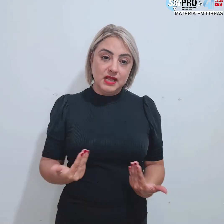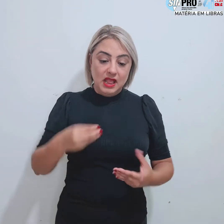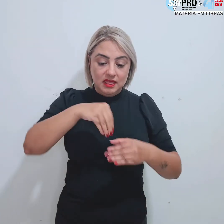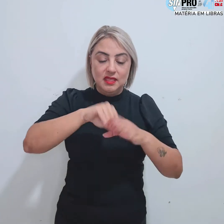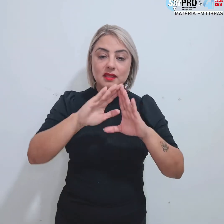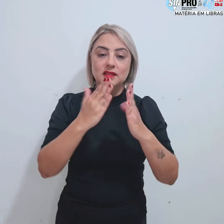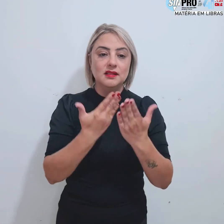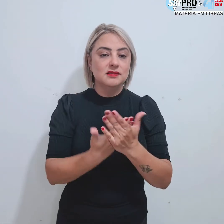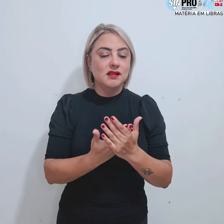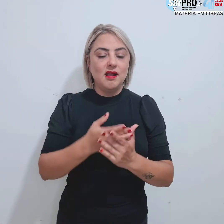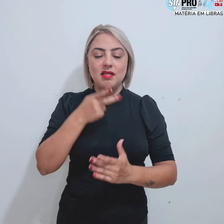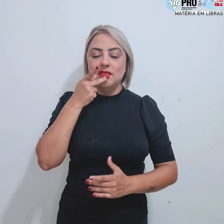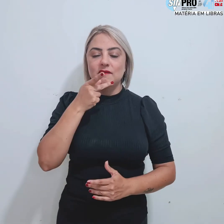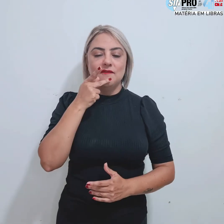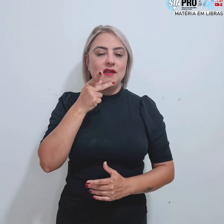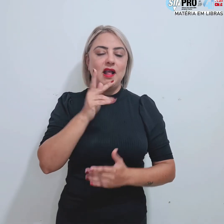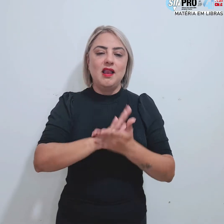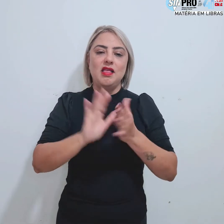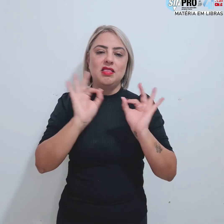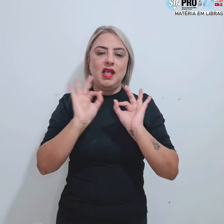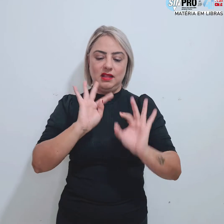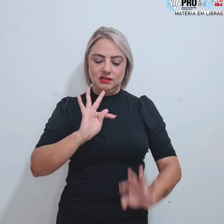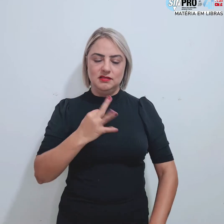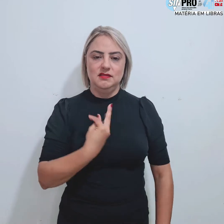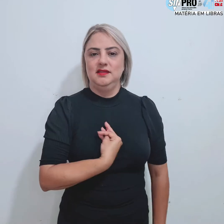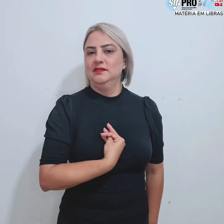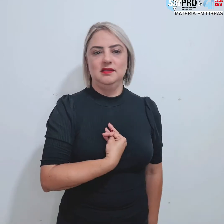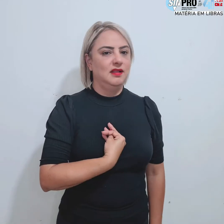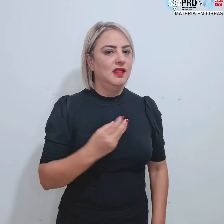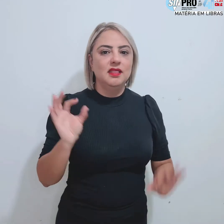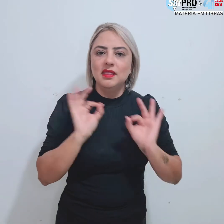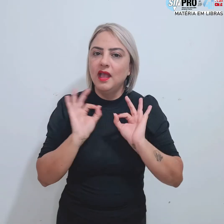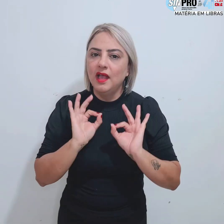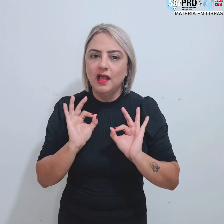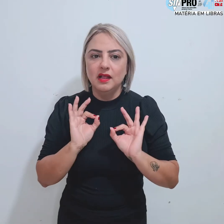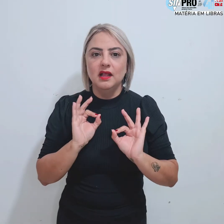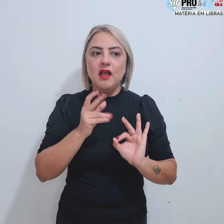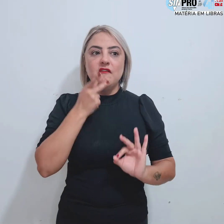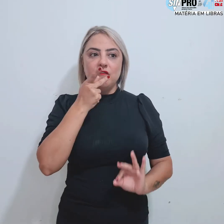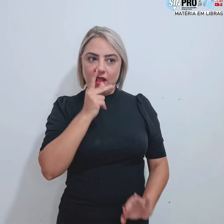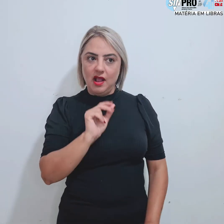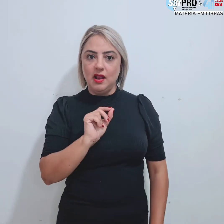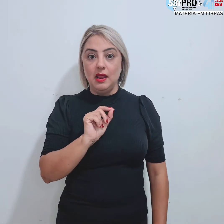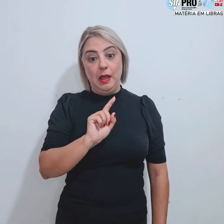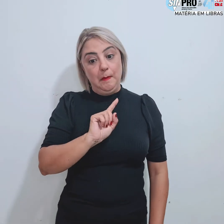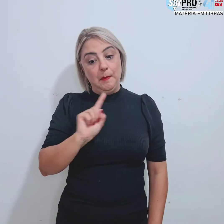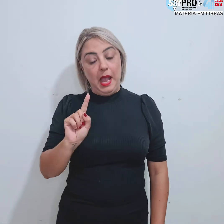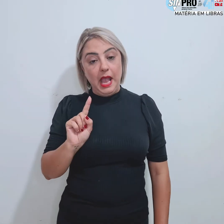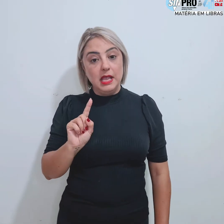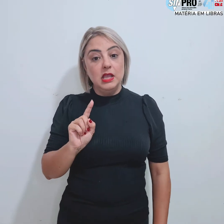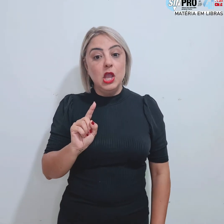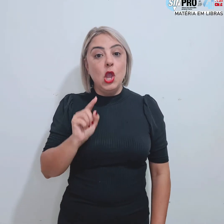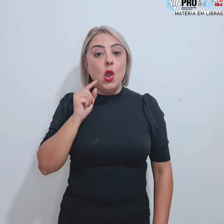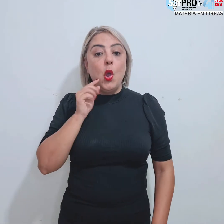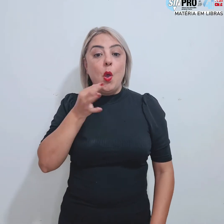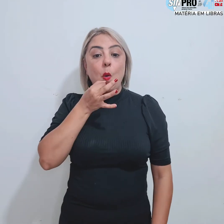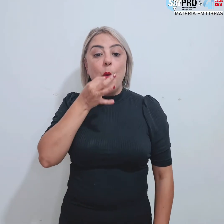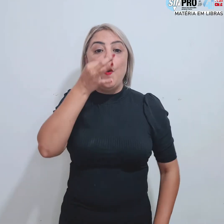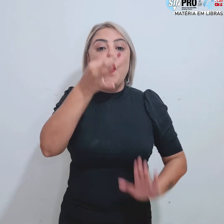espaço escolar, não se fala sobre transexualidade. Até fala-se, mas sobre o ponto